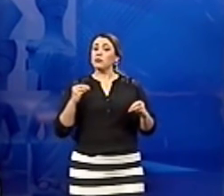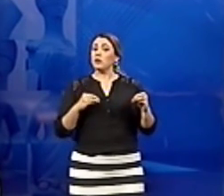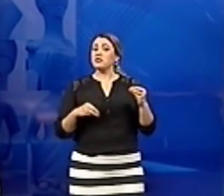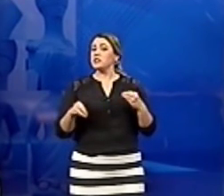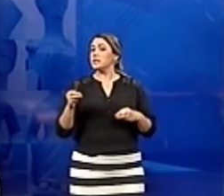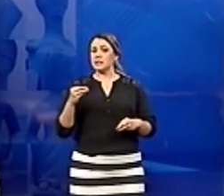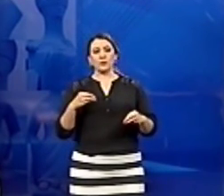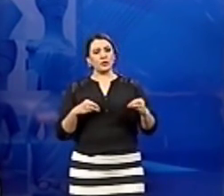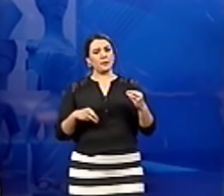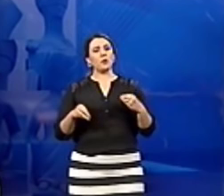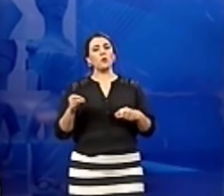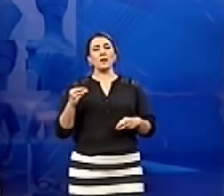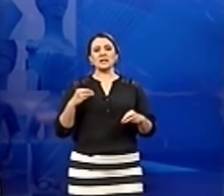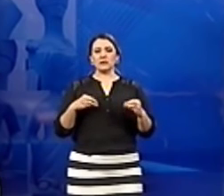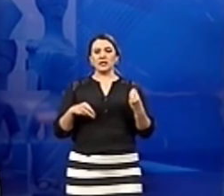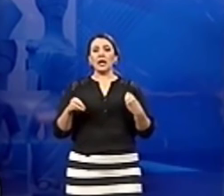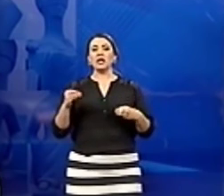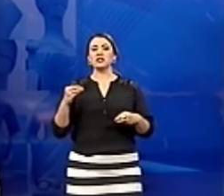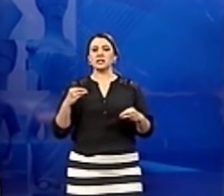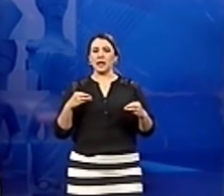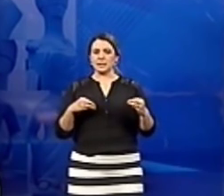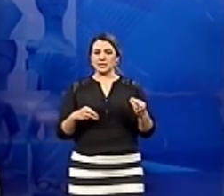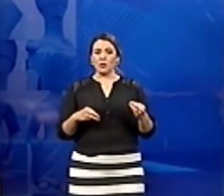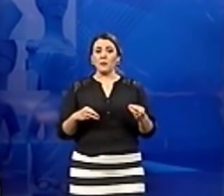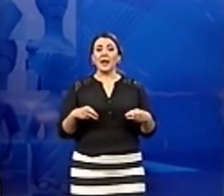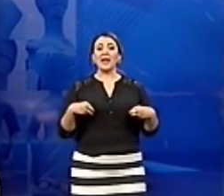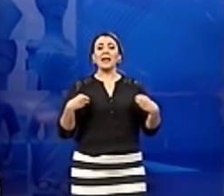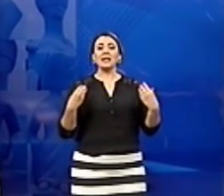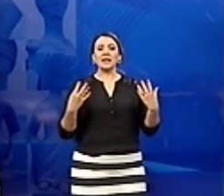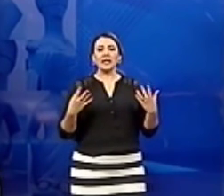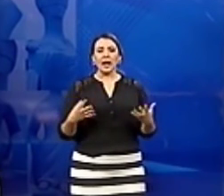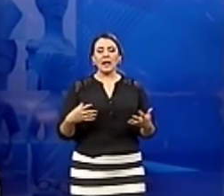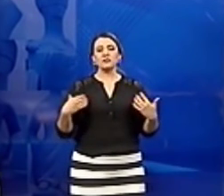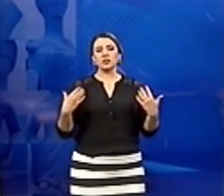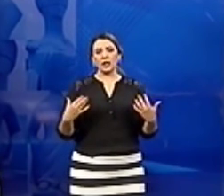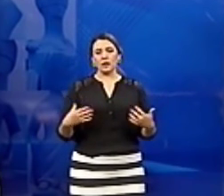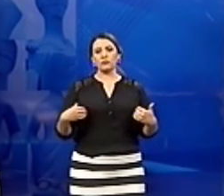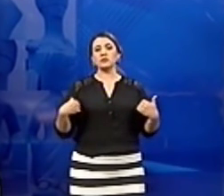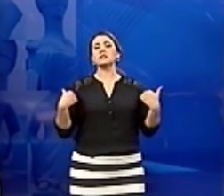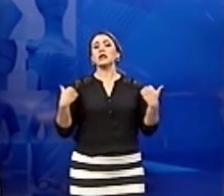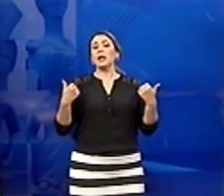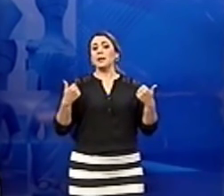não tinha-se muita preocupação da legislação em criar direitos